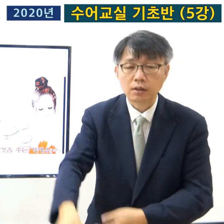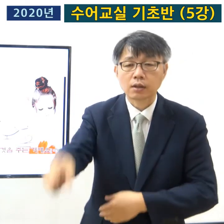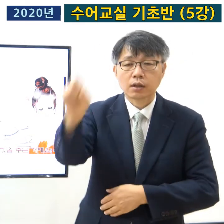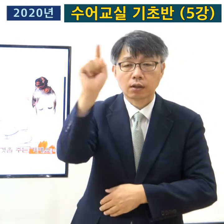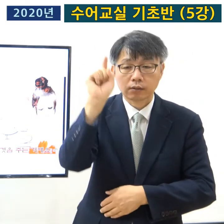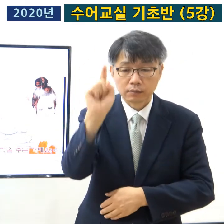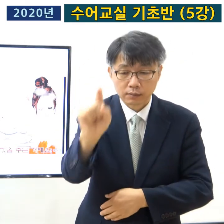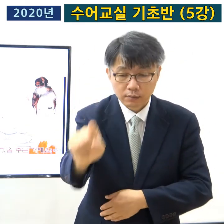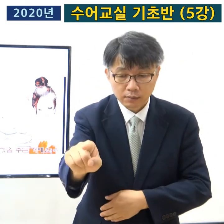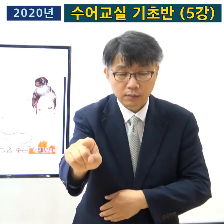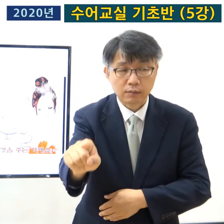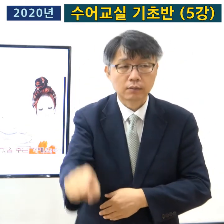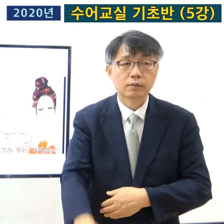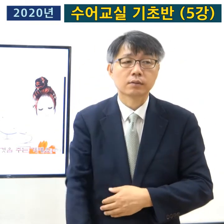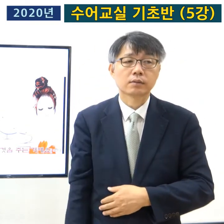귀한 것